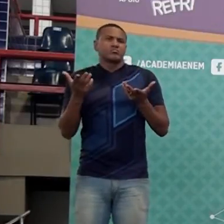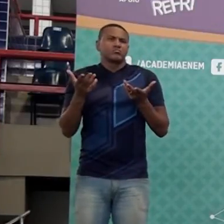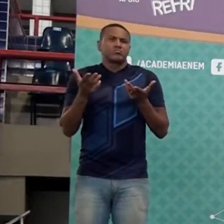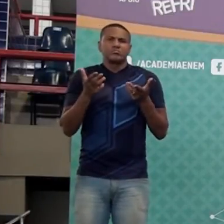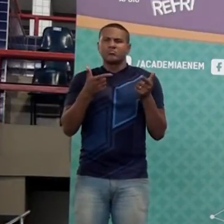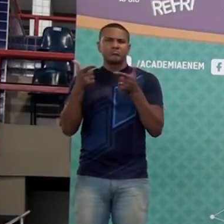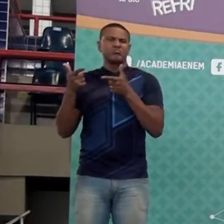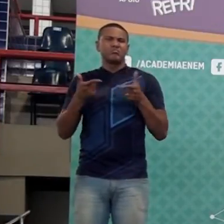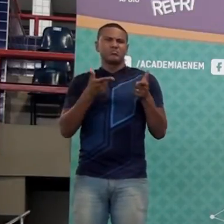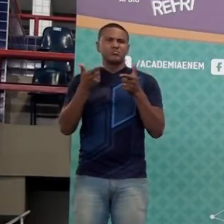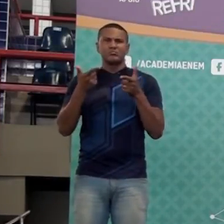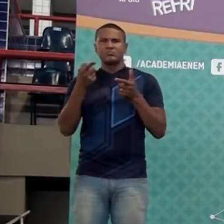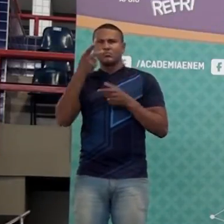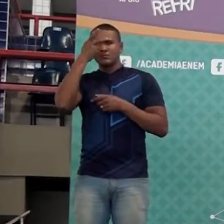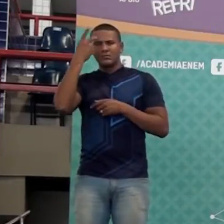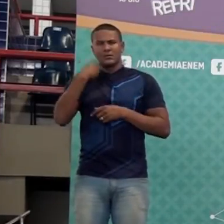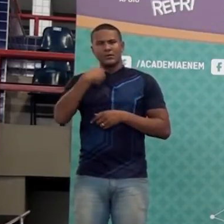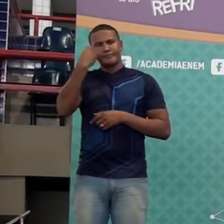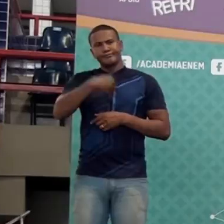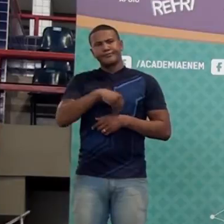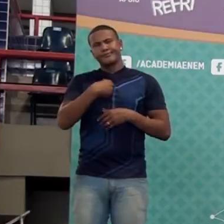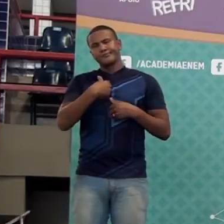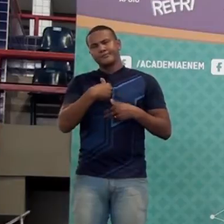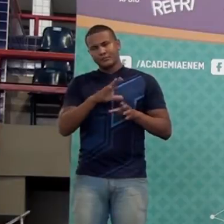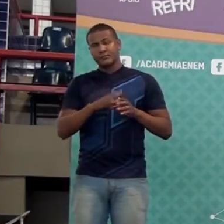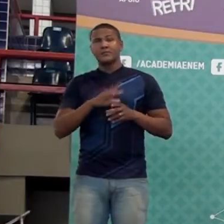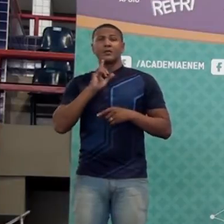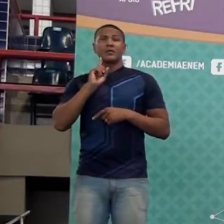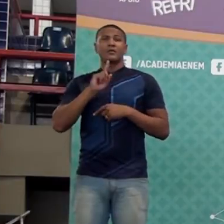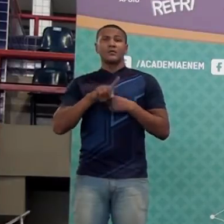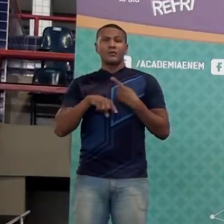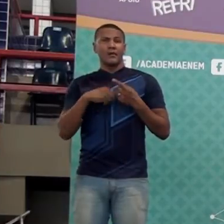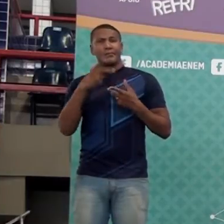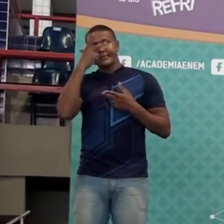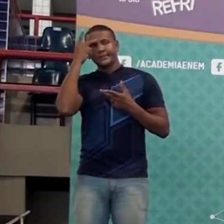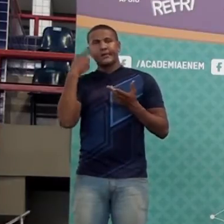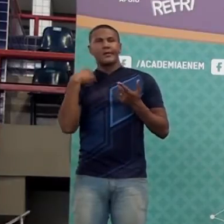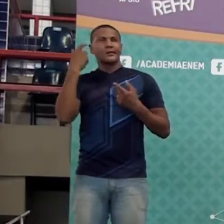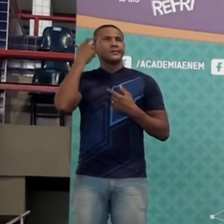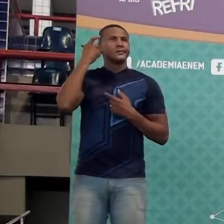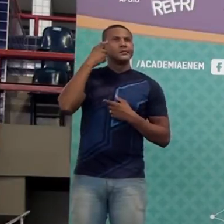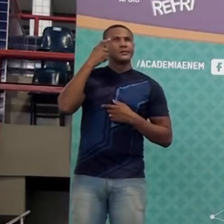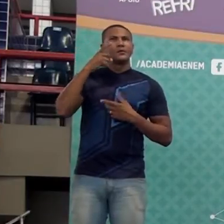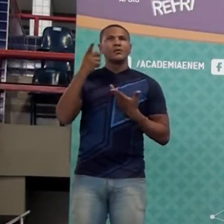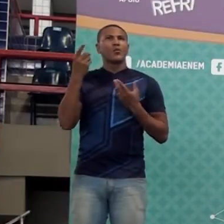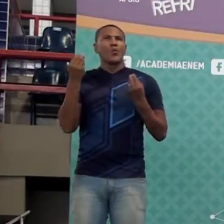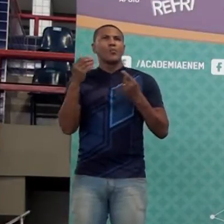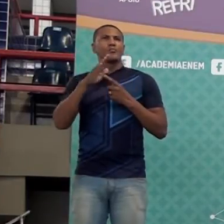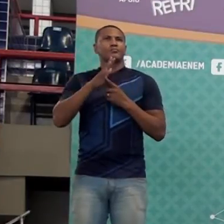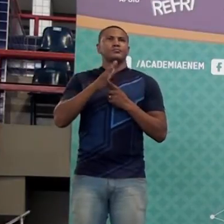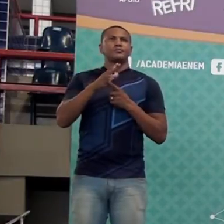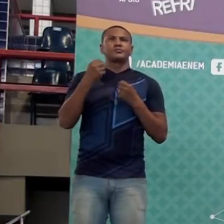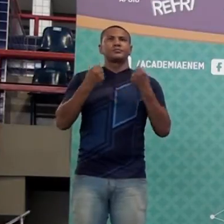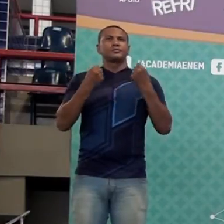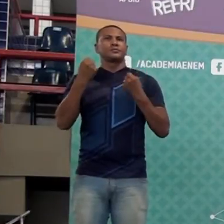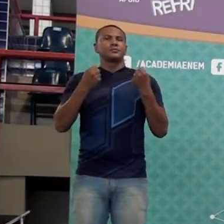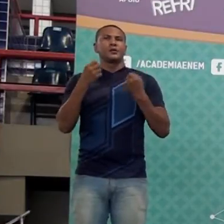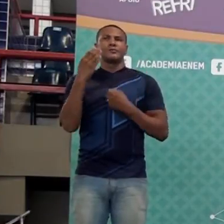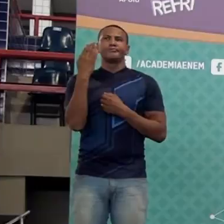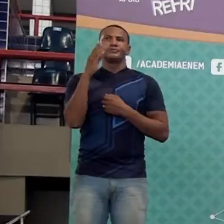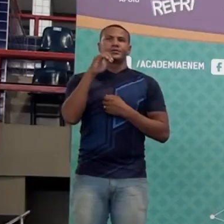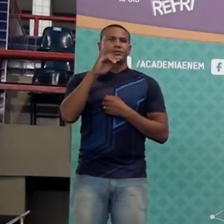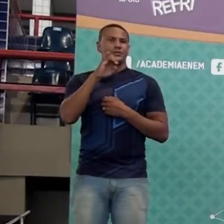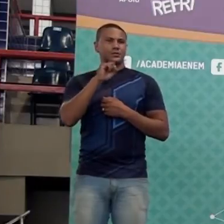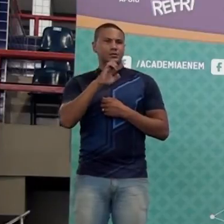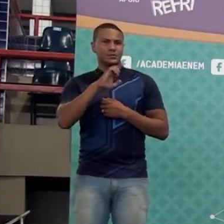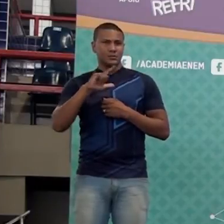se interessou em produzir biodiesel, nem de criar uma mecânica nos carros para queimar biodiesel. O biodiesel só